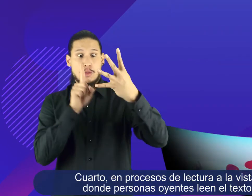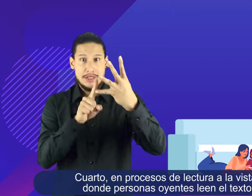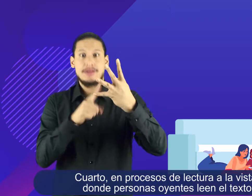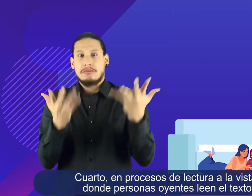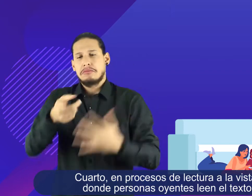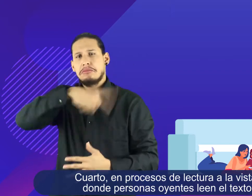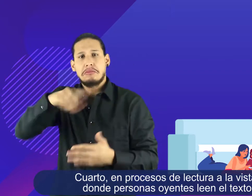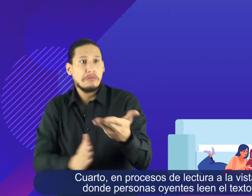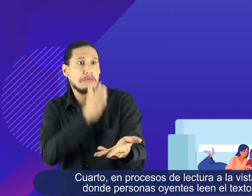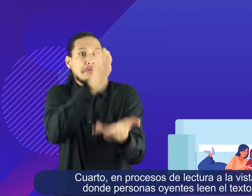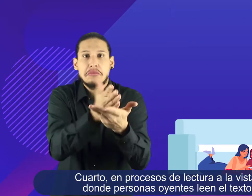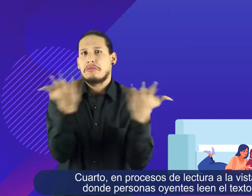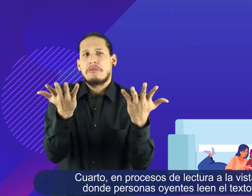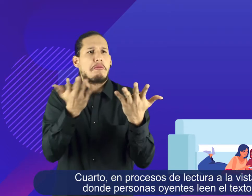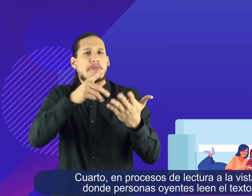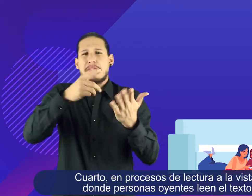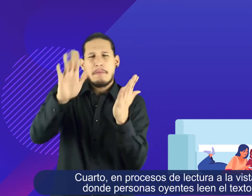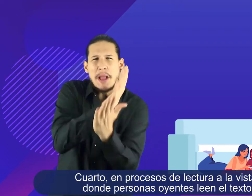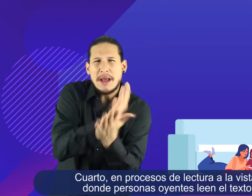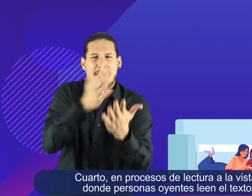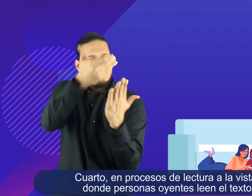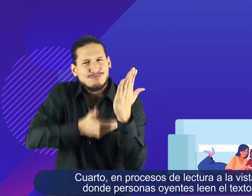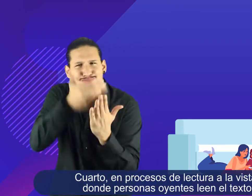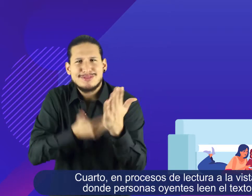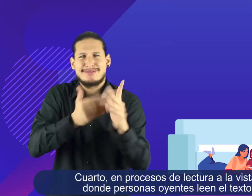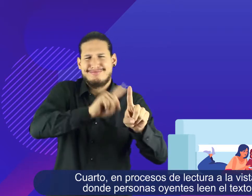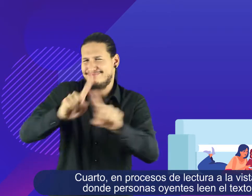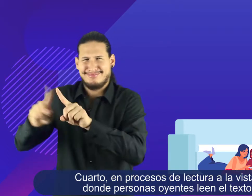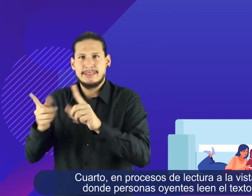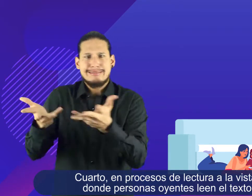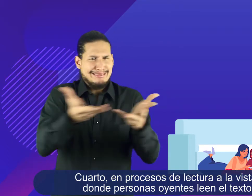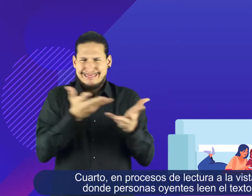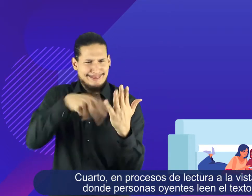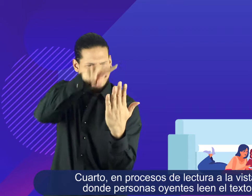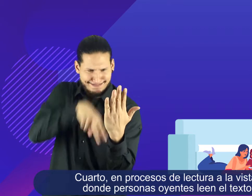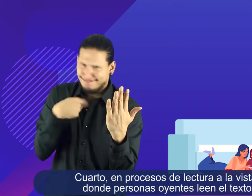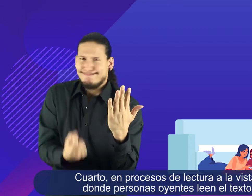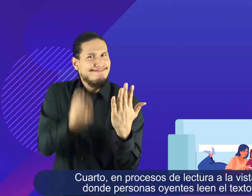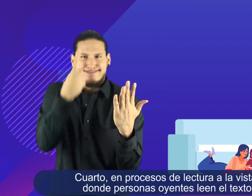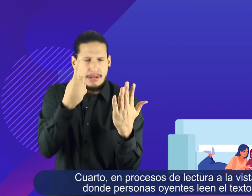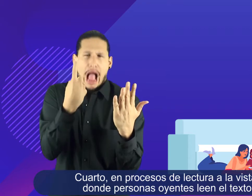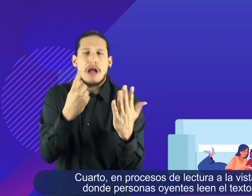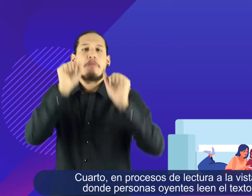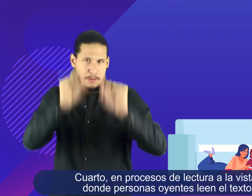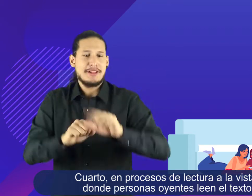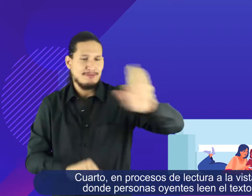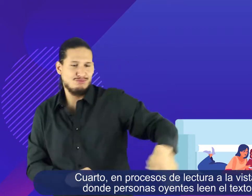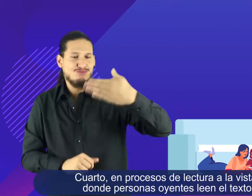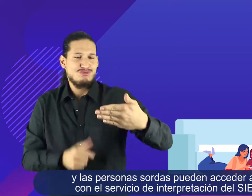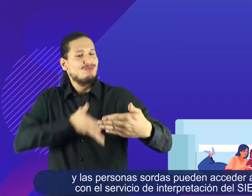Cuarto, en procesos de lectura a la vista, donde personas oyentes leen el texto y